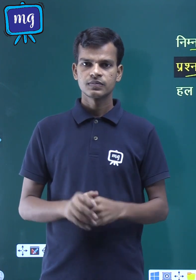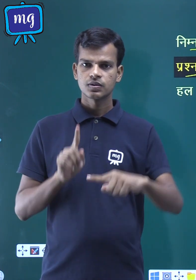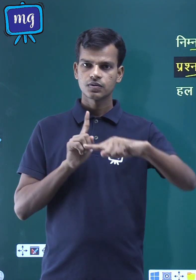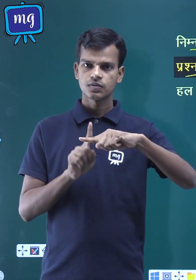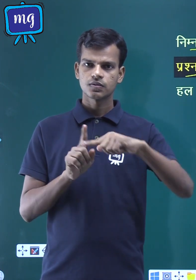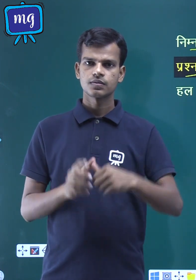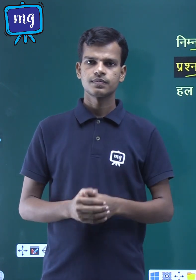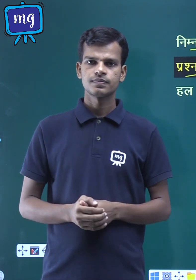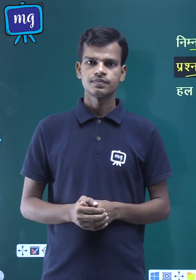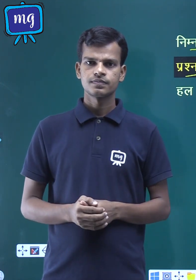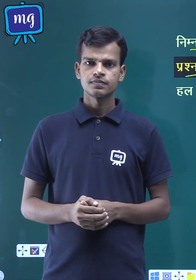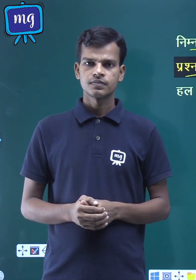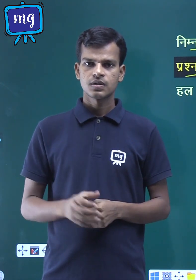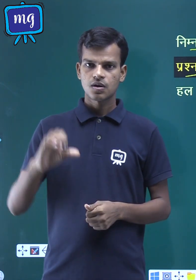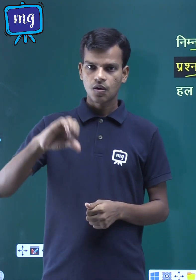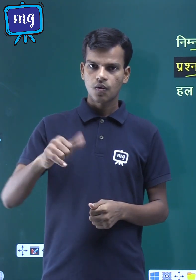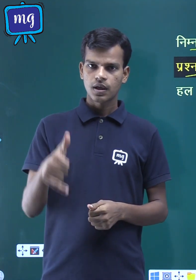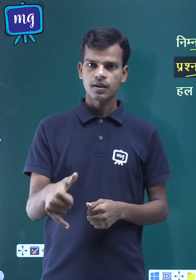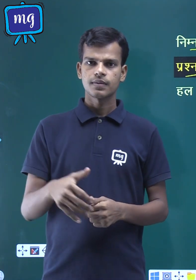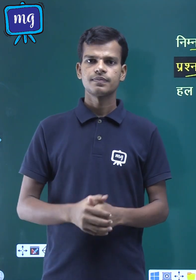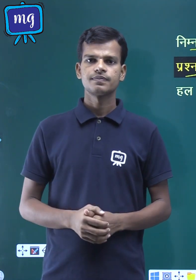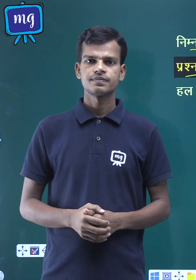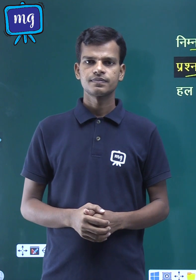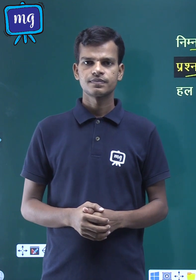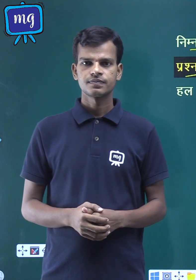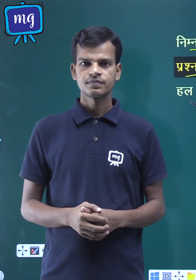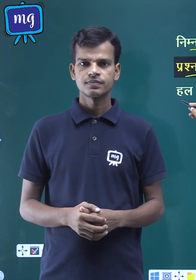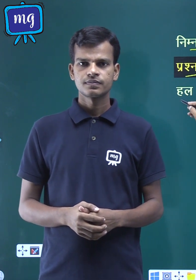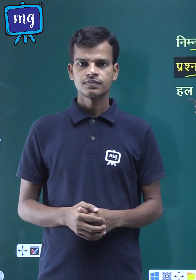योग 9 है।